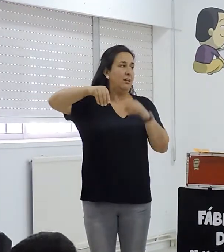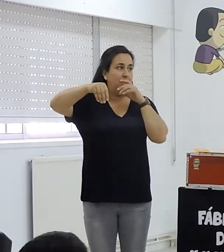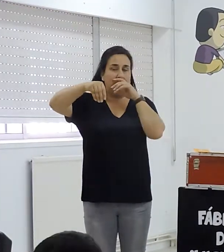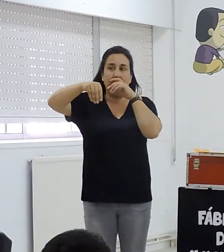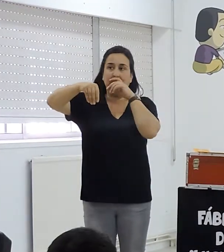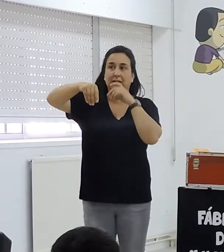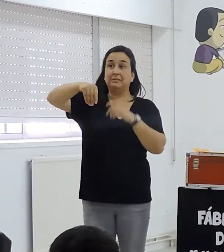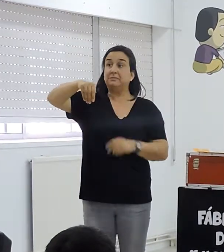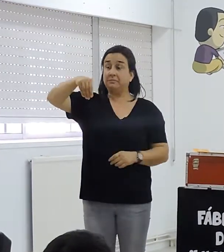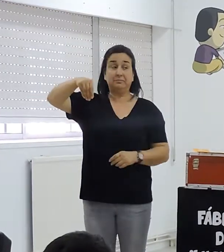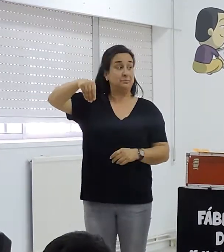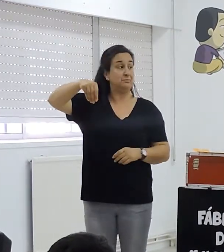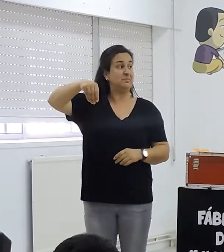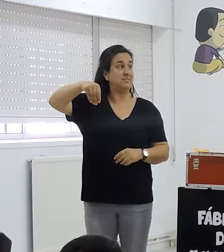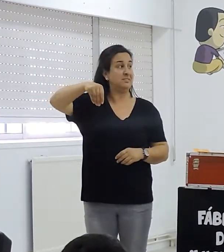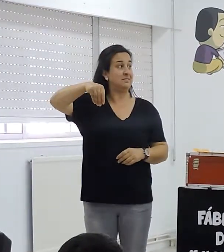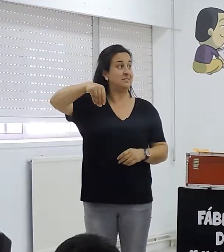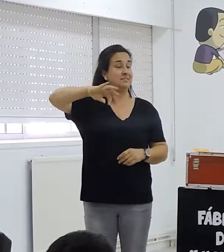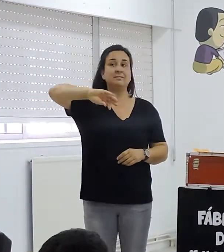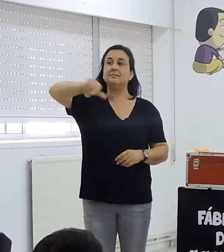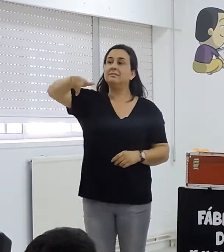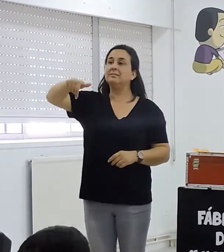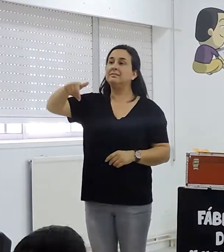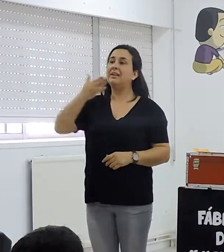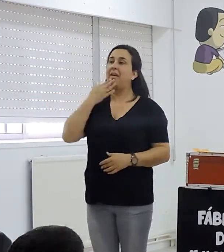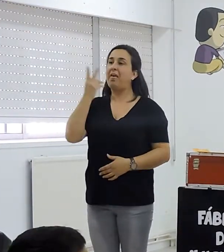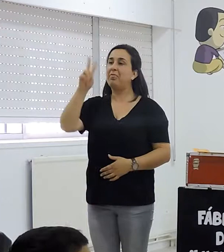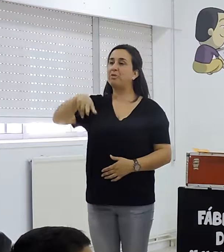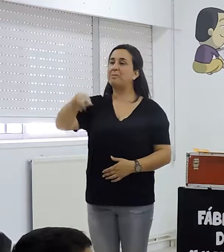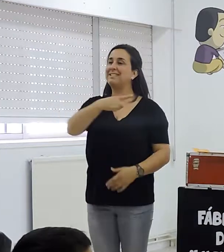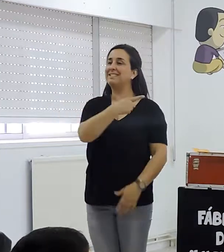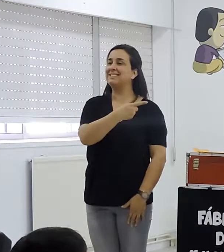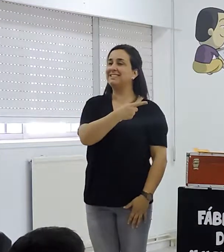la fotografía de Alejandro Sanz a la edad de 2 meses.